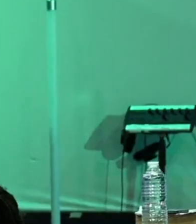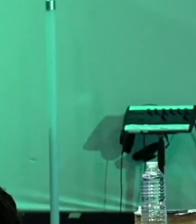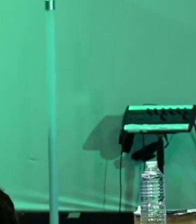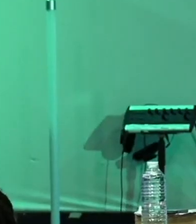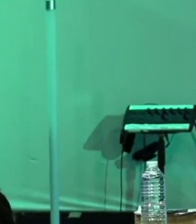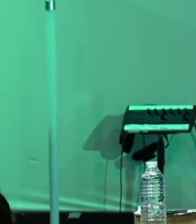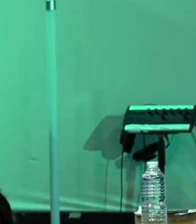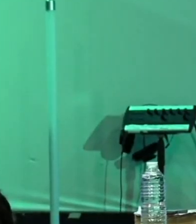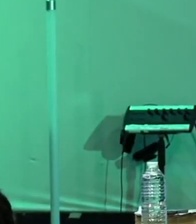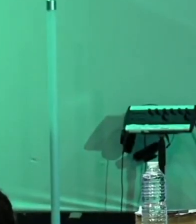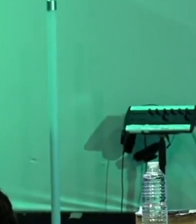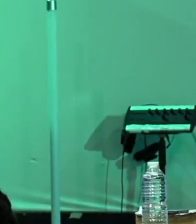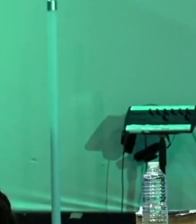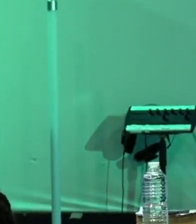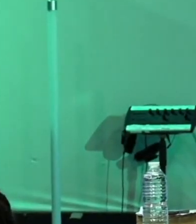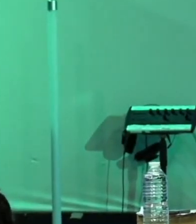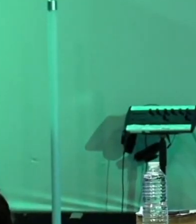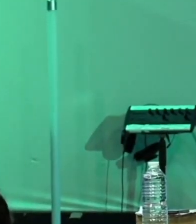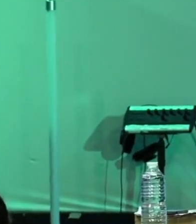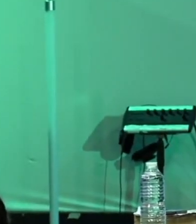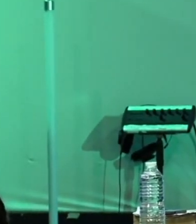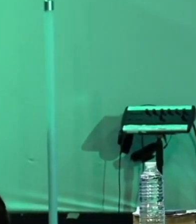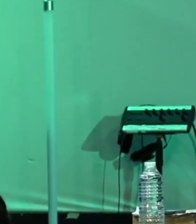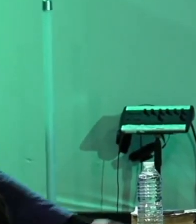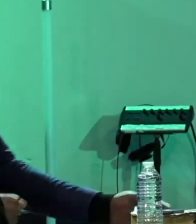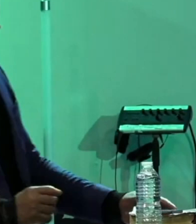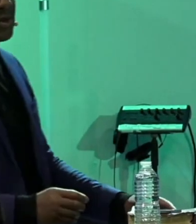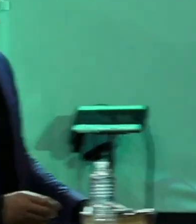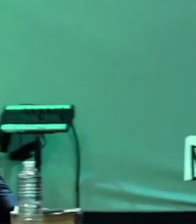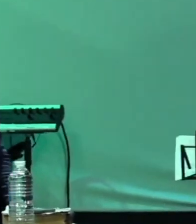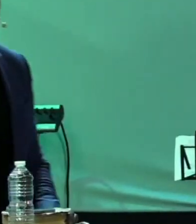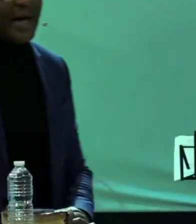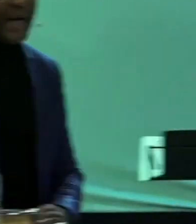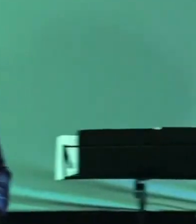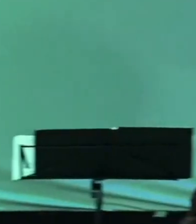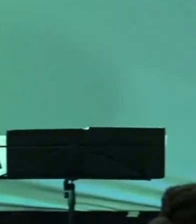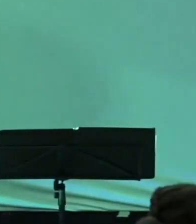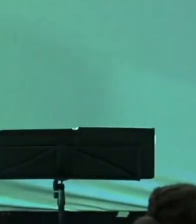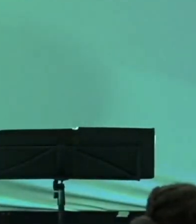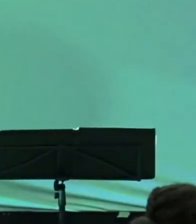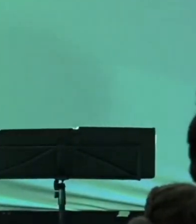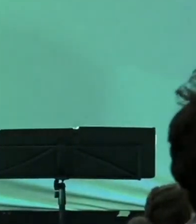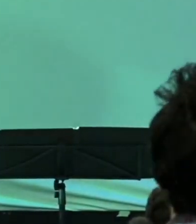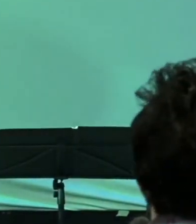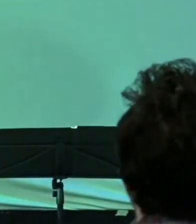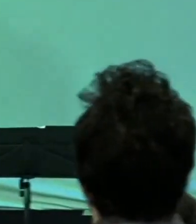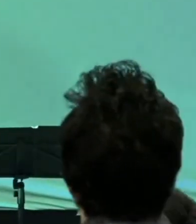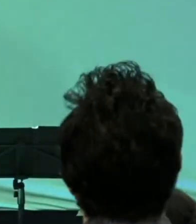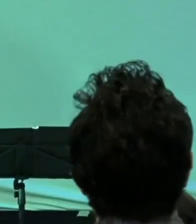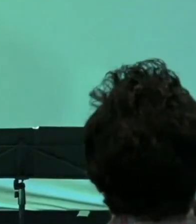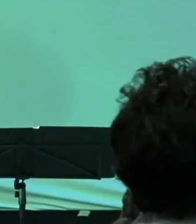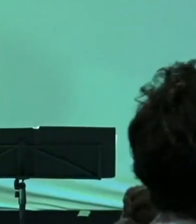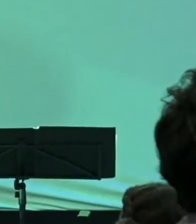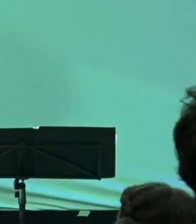onction d'autorité, de puissance extraordinaire. And power. Mokabare de Shantabayoko Losuka.